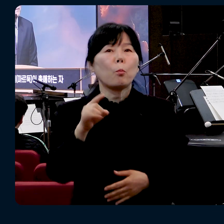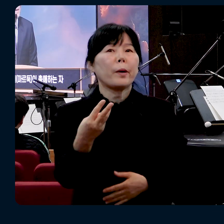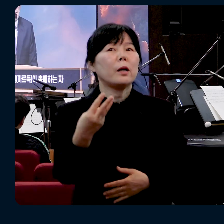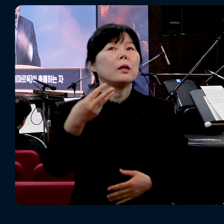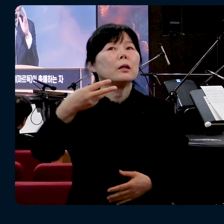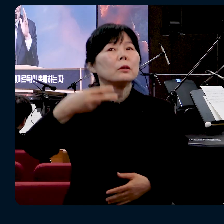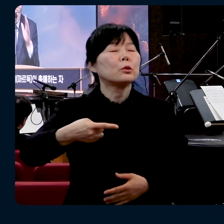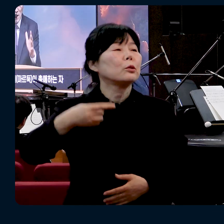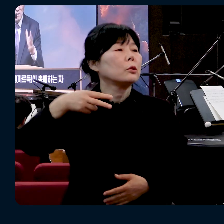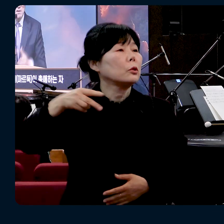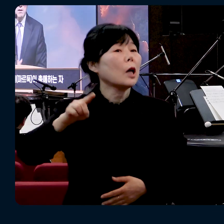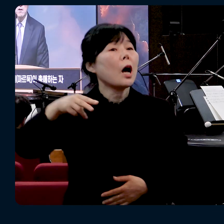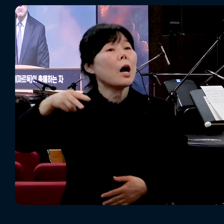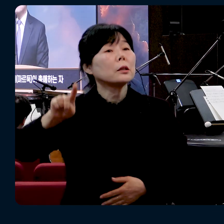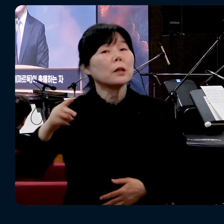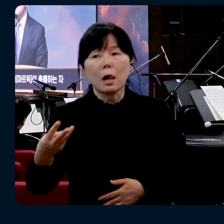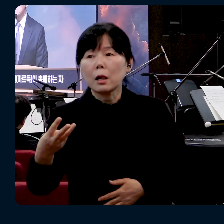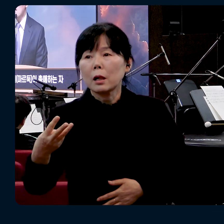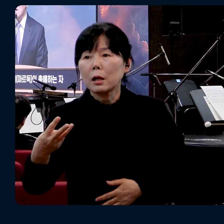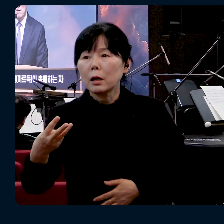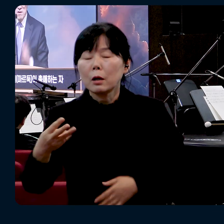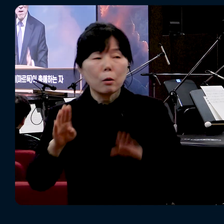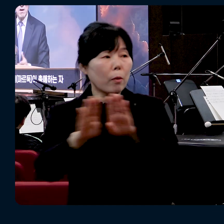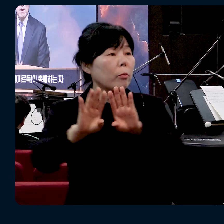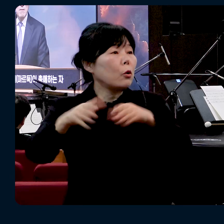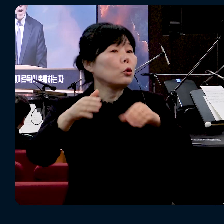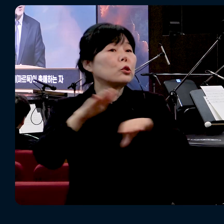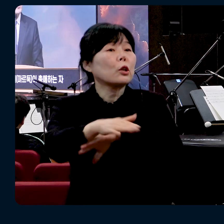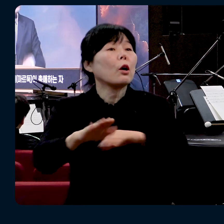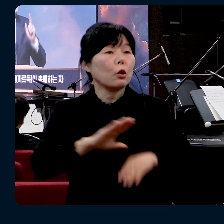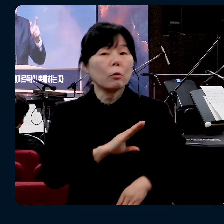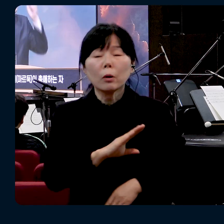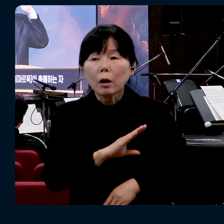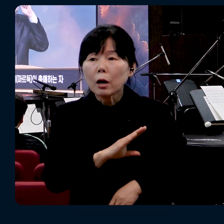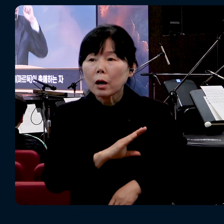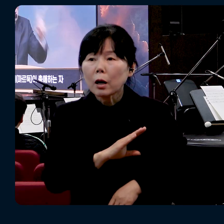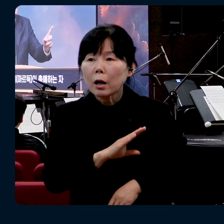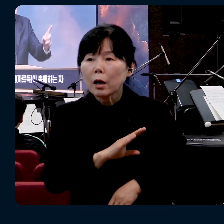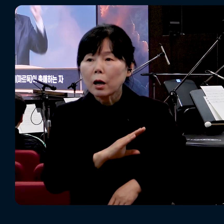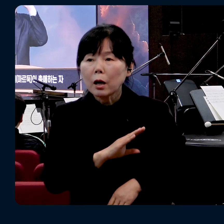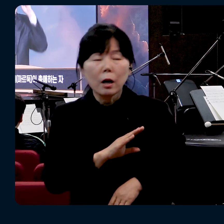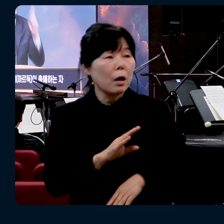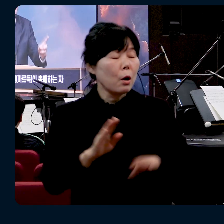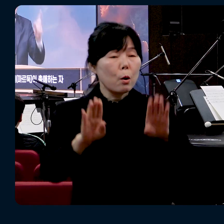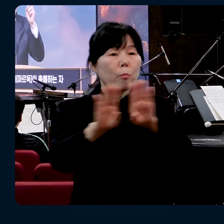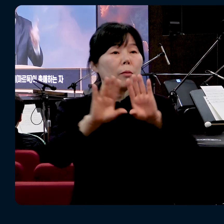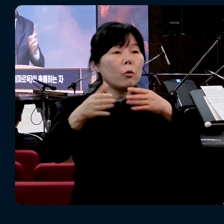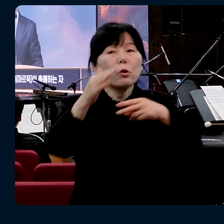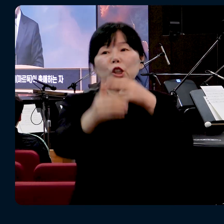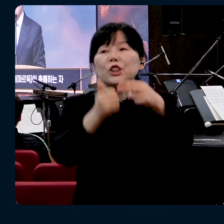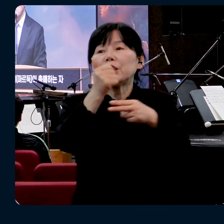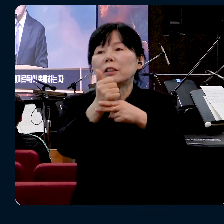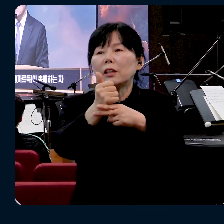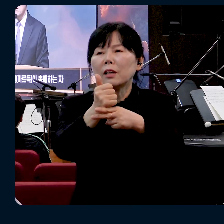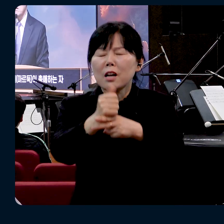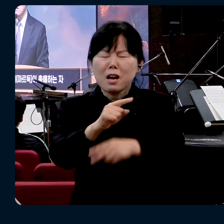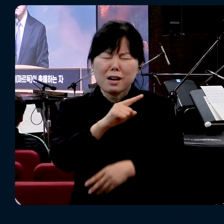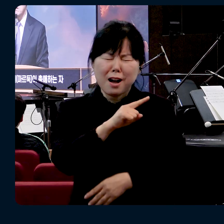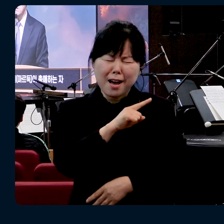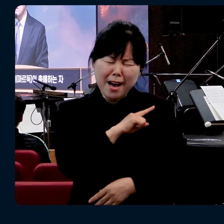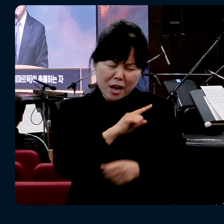벨드사살이에요. 벨드사살, 무슨 뜻이냐? 예, 바벨론의 주신인 벨이 총애하는 자라는